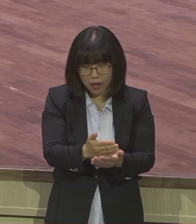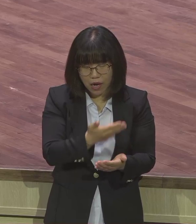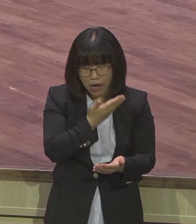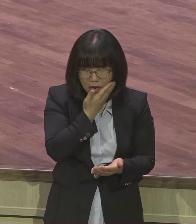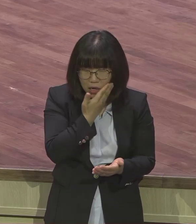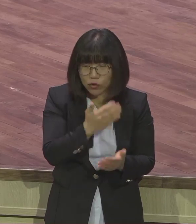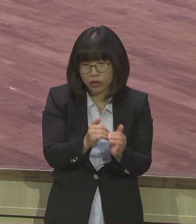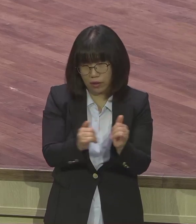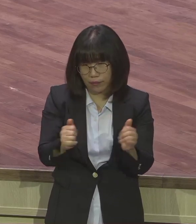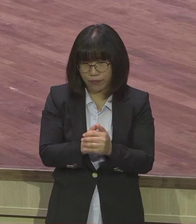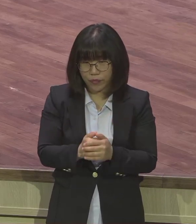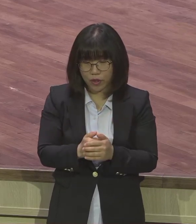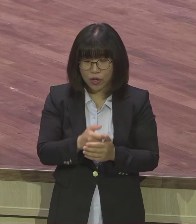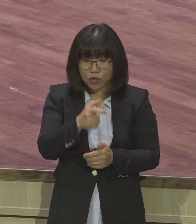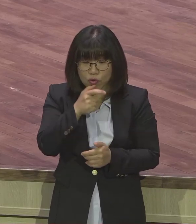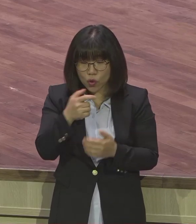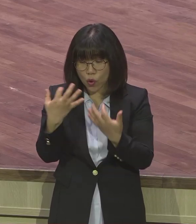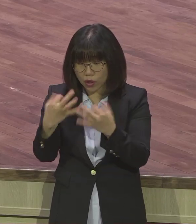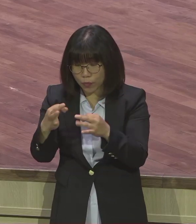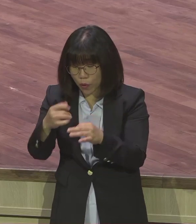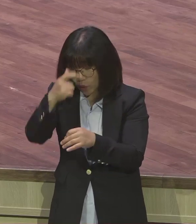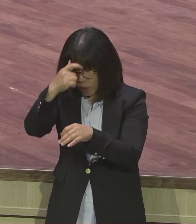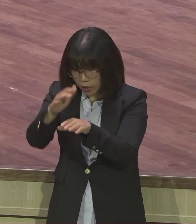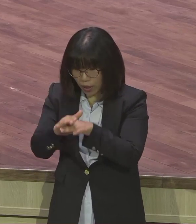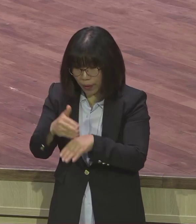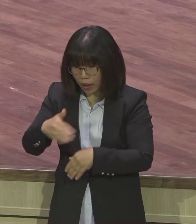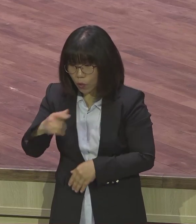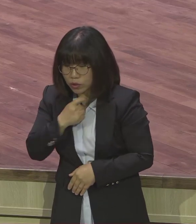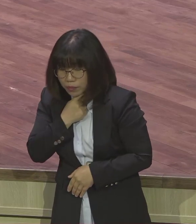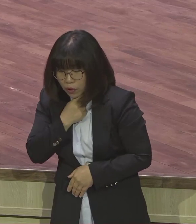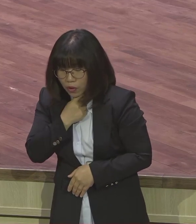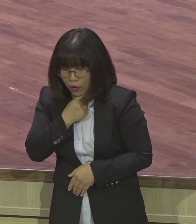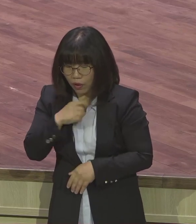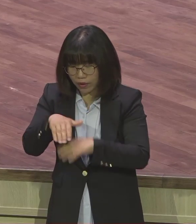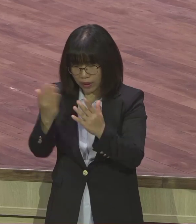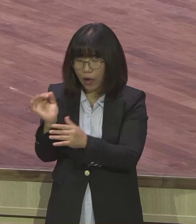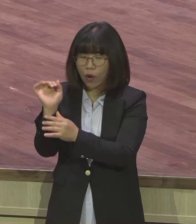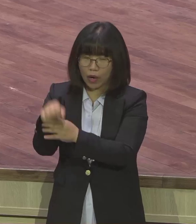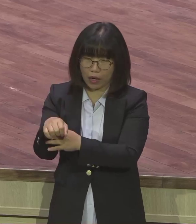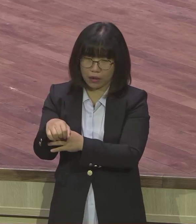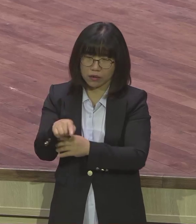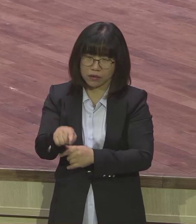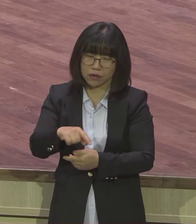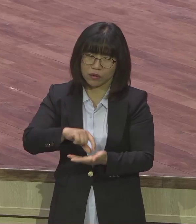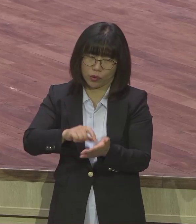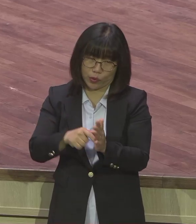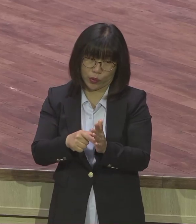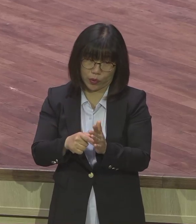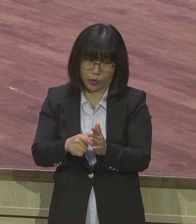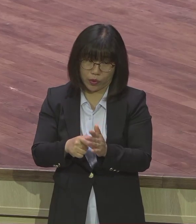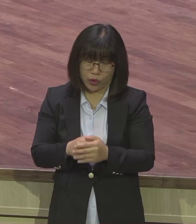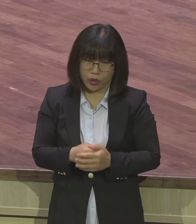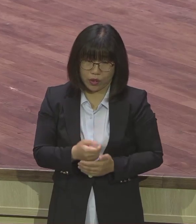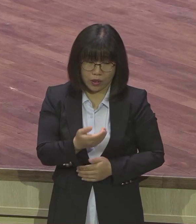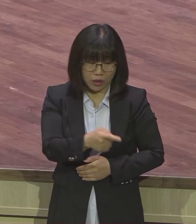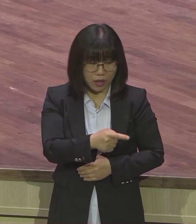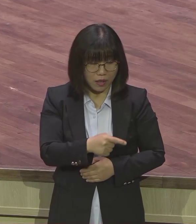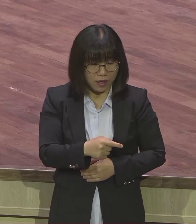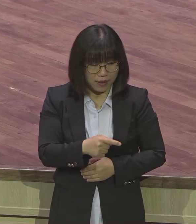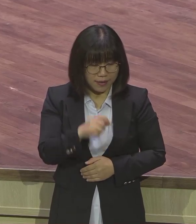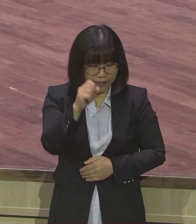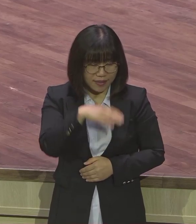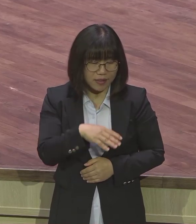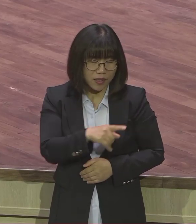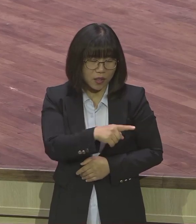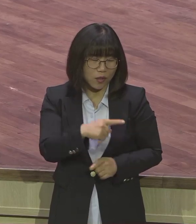어디 간다. 금요일날 어디 간다. 주일날. 무조건 잘리죠. 그거는 성경적인 거 아니에요. 그걸 이용한